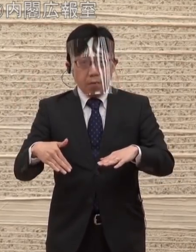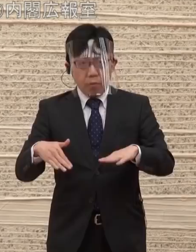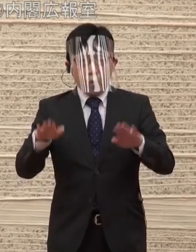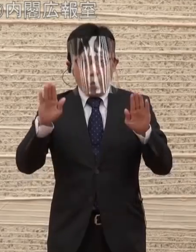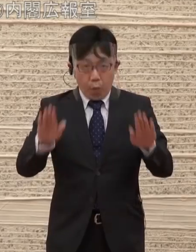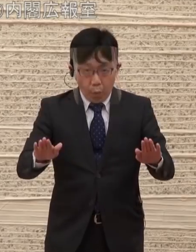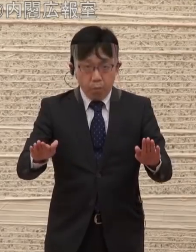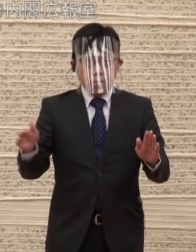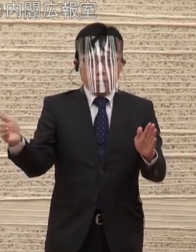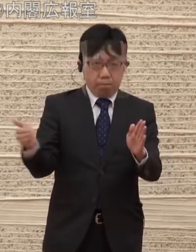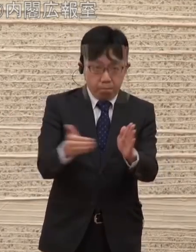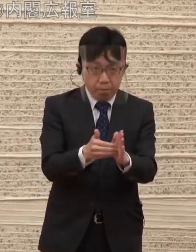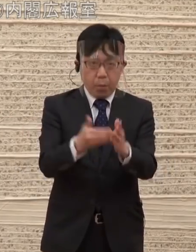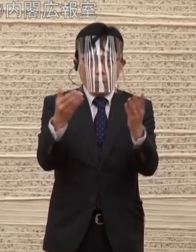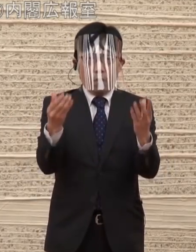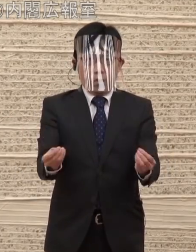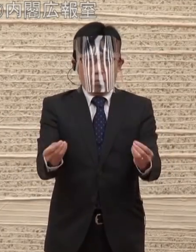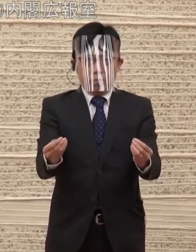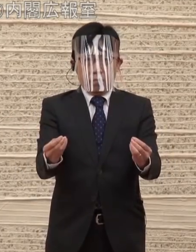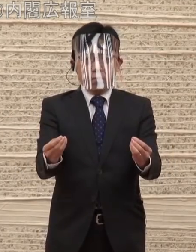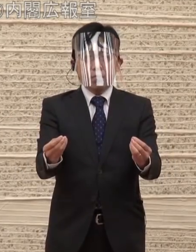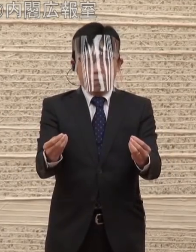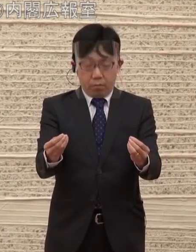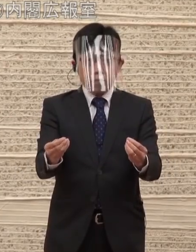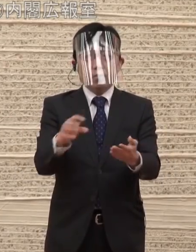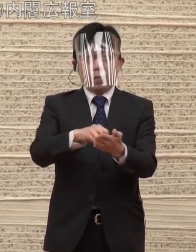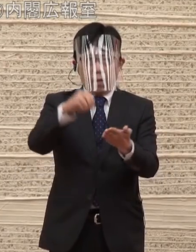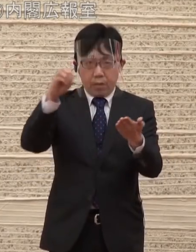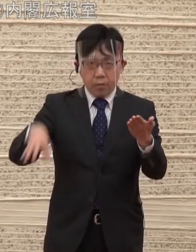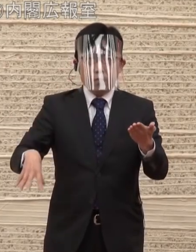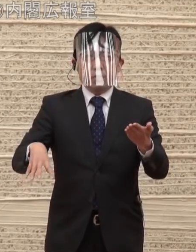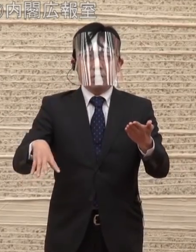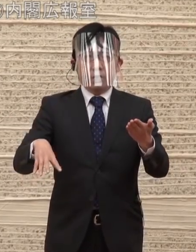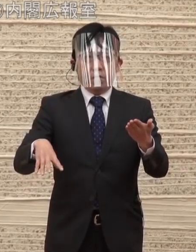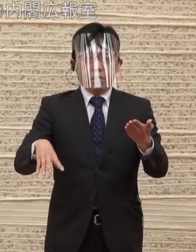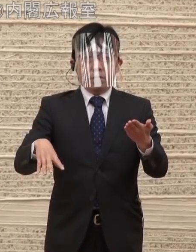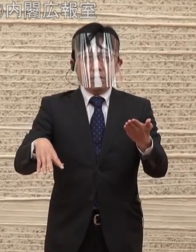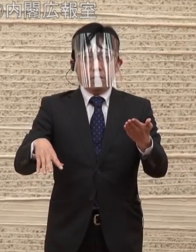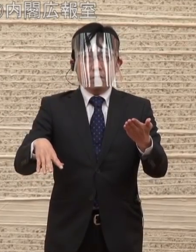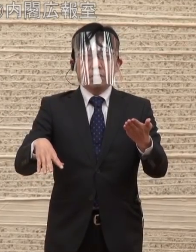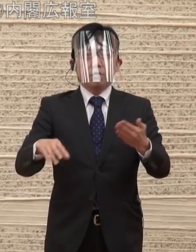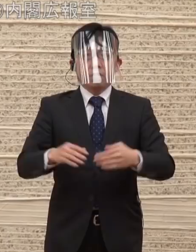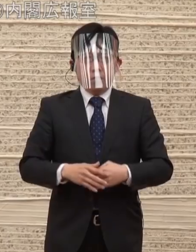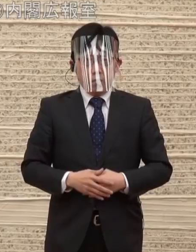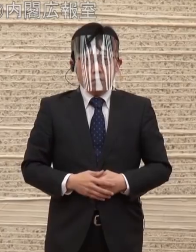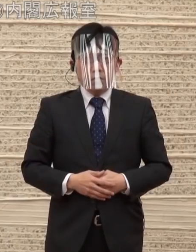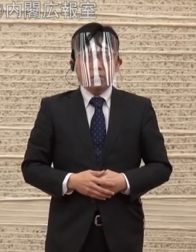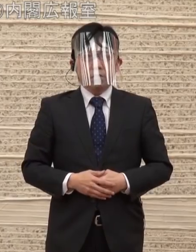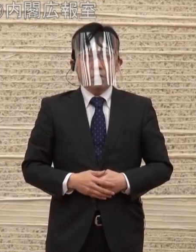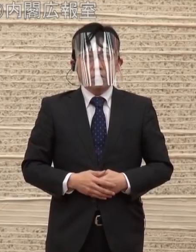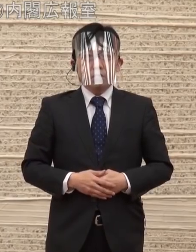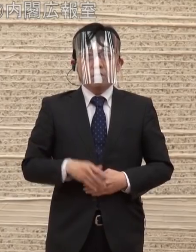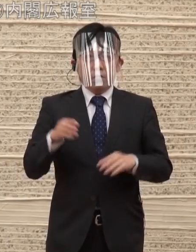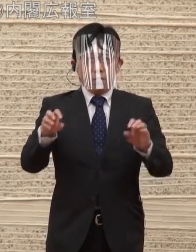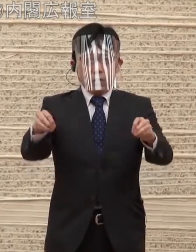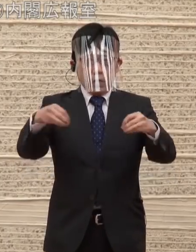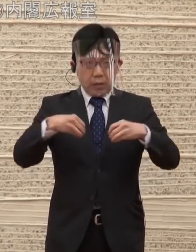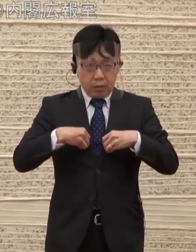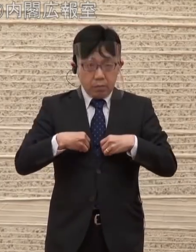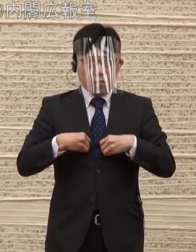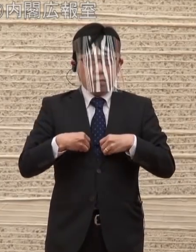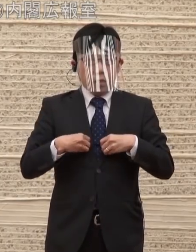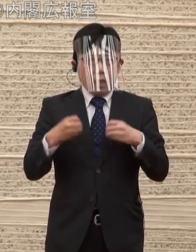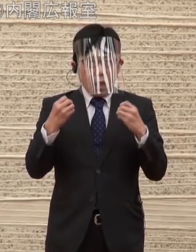いたします足元では全国で新地の感染者は